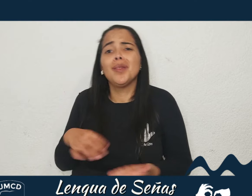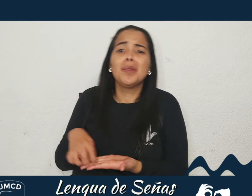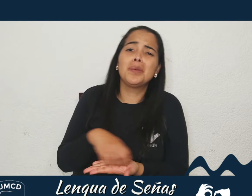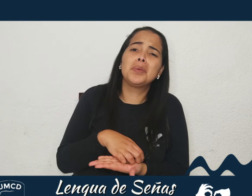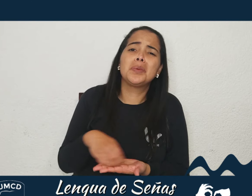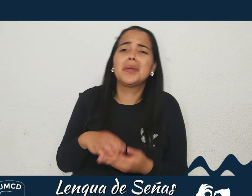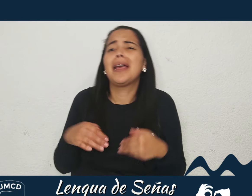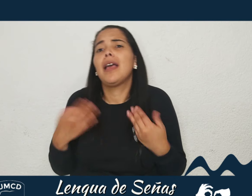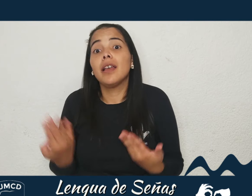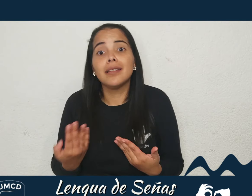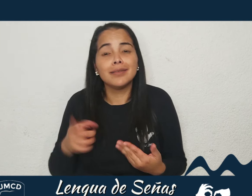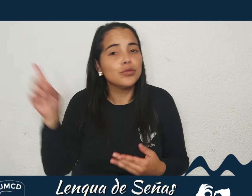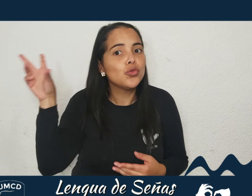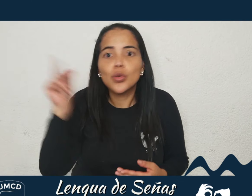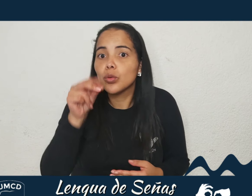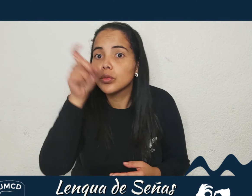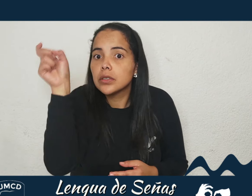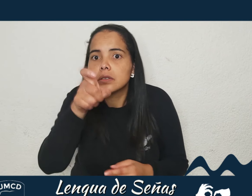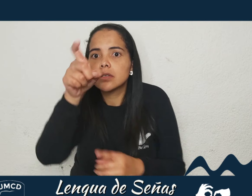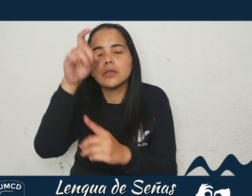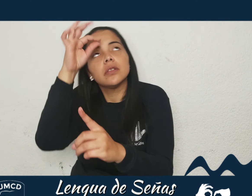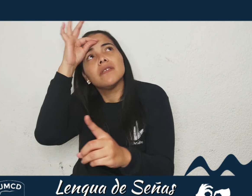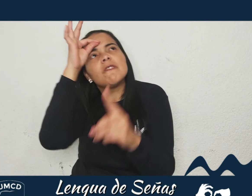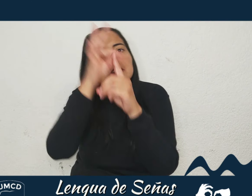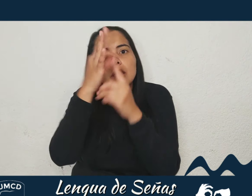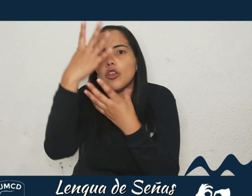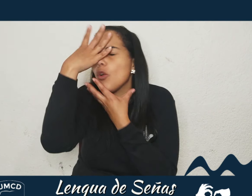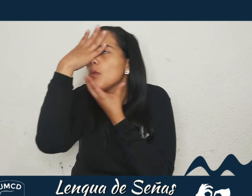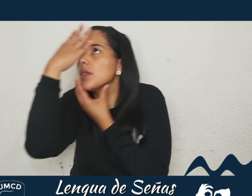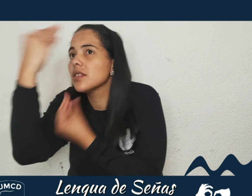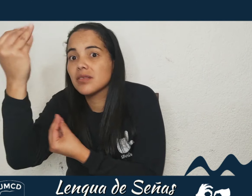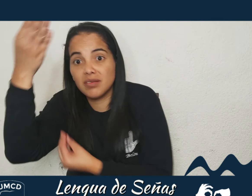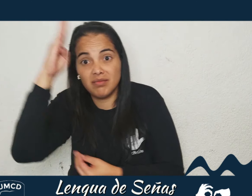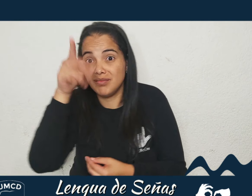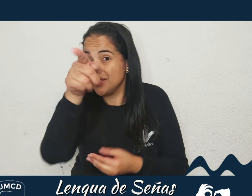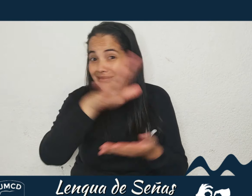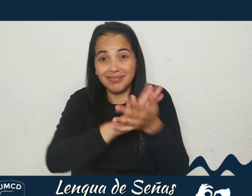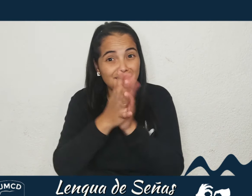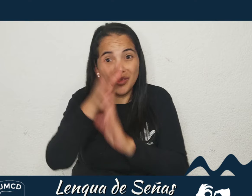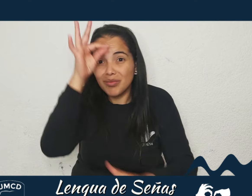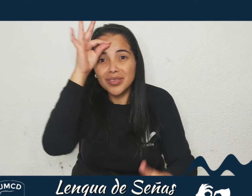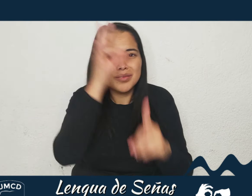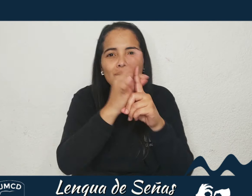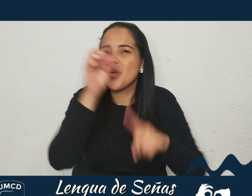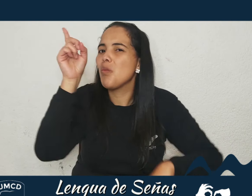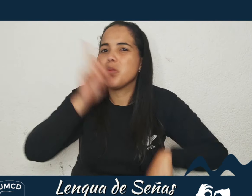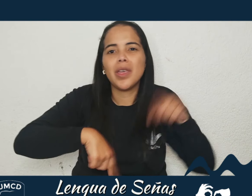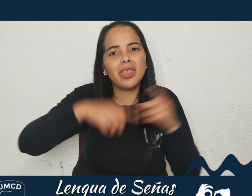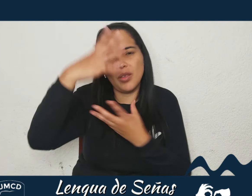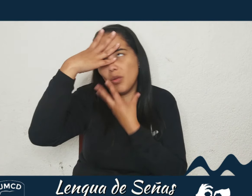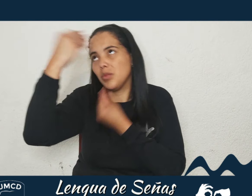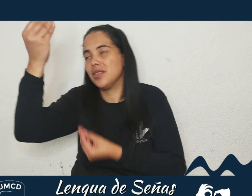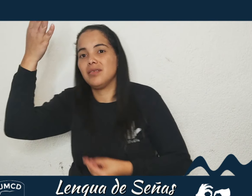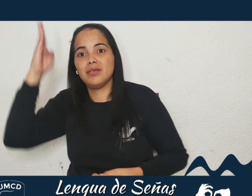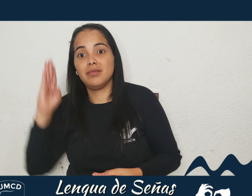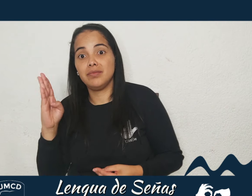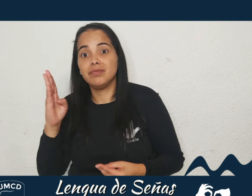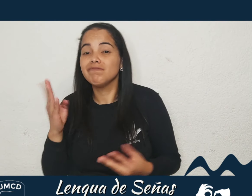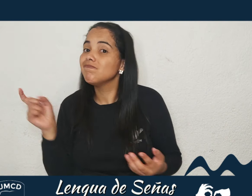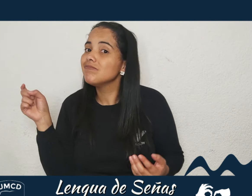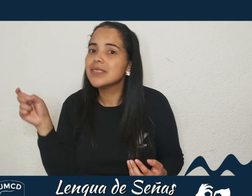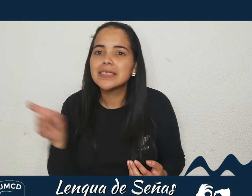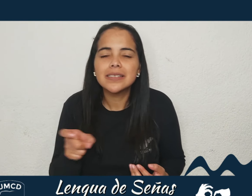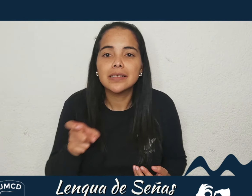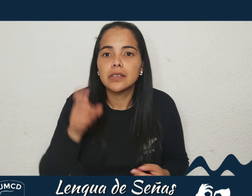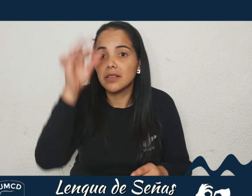confiar. Es nuestra fe la que nos va a llevar a ser obedientes. Si no tenemos fe, no podemos seguir a Dios. Como dice